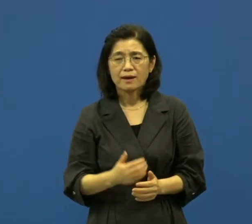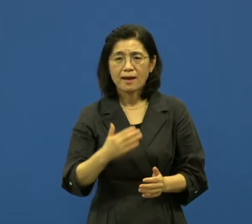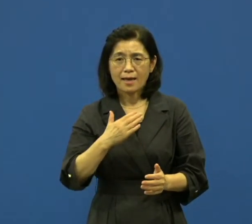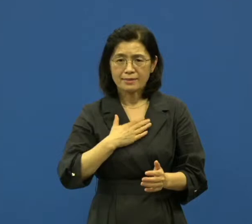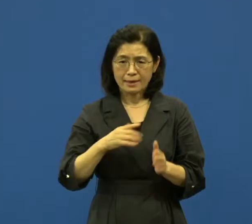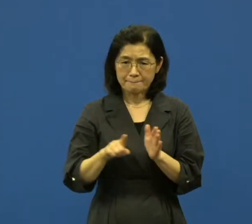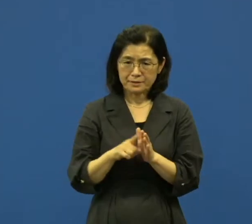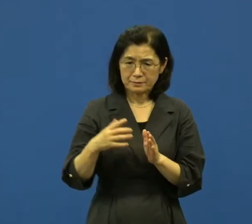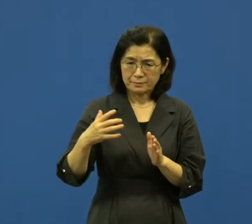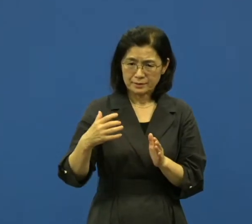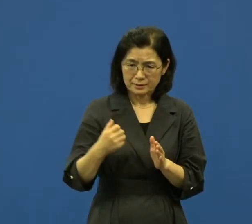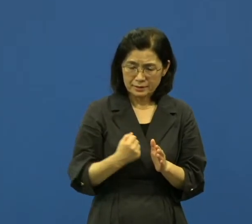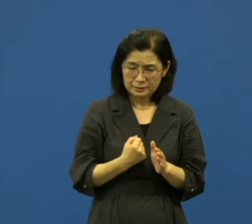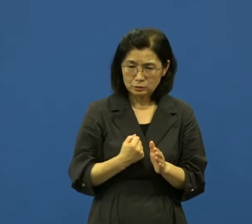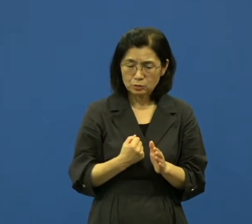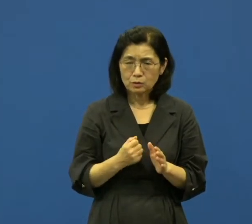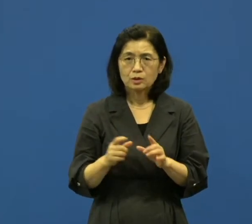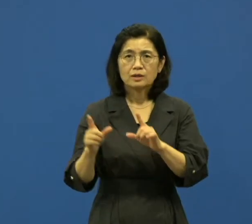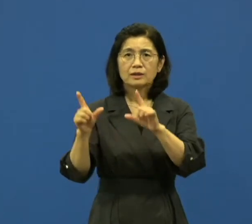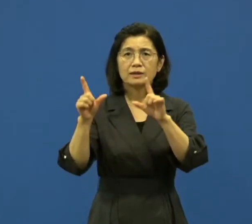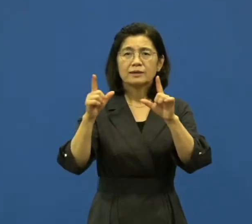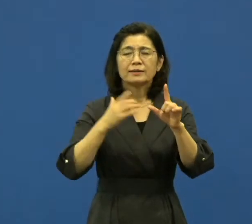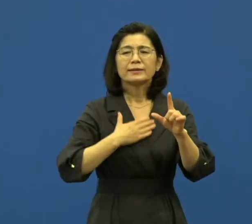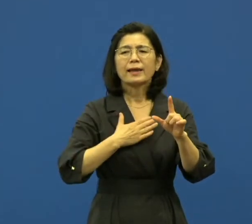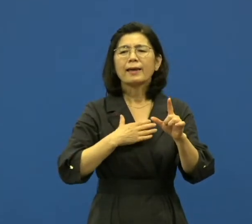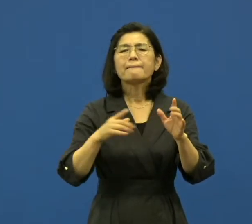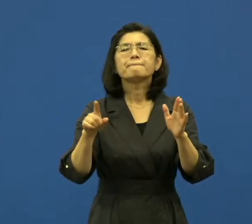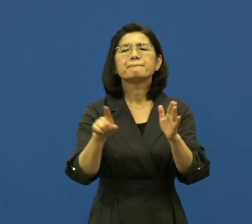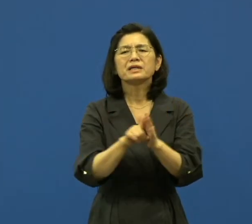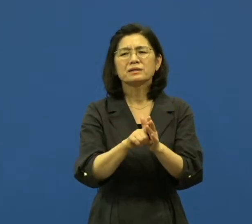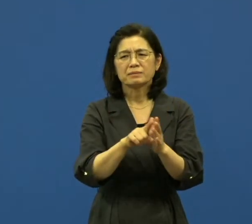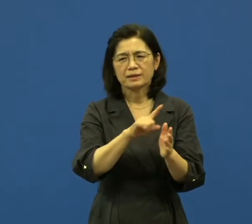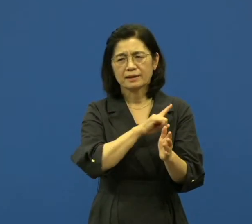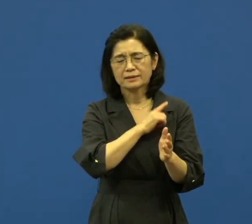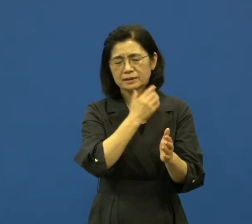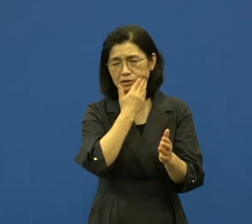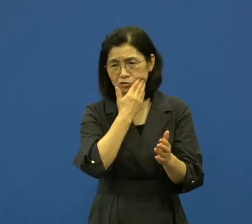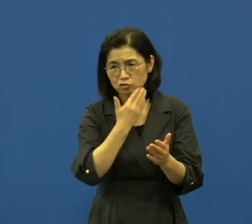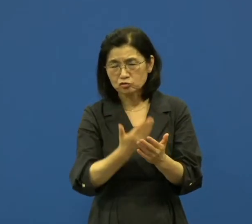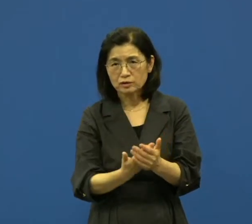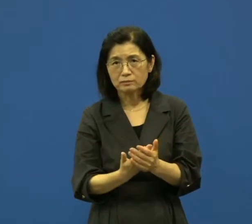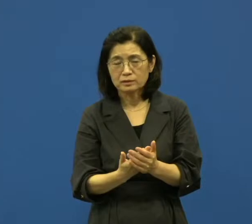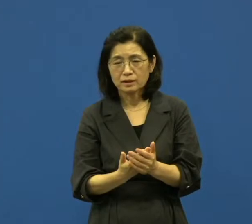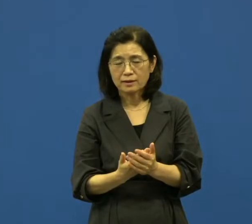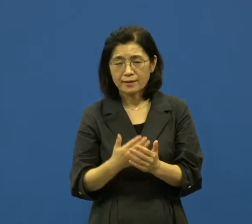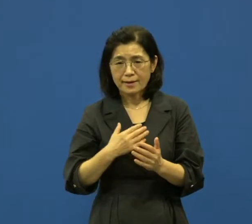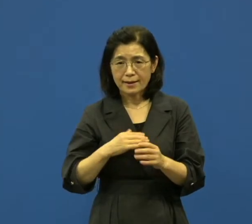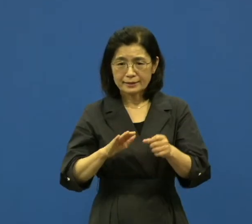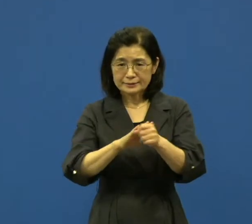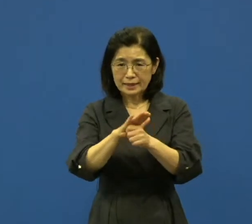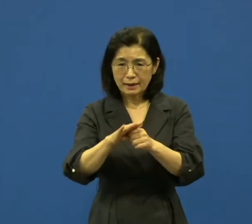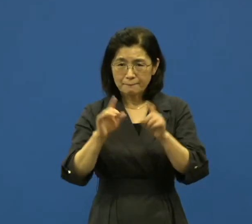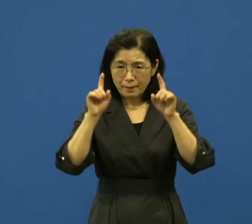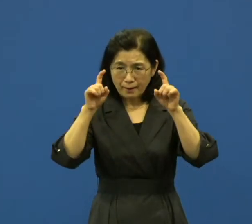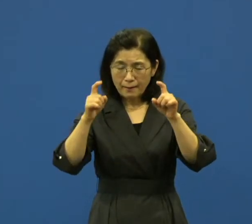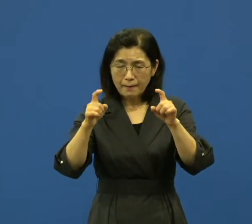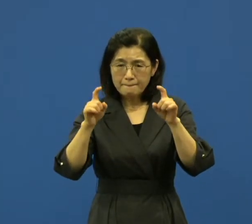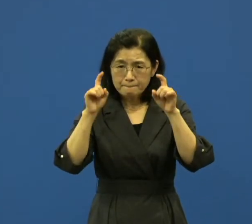살 수가 있는 게 아니에요. 나의 믿음이란 내 사랑방 목자의 믿음이 아니라 나의 믿음이란